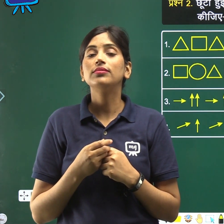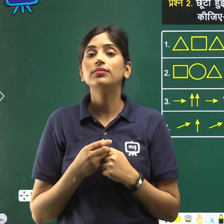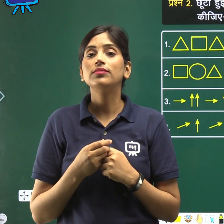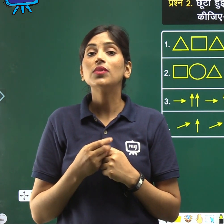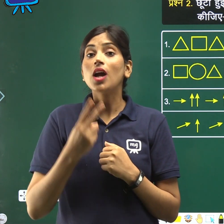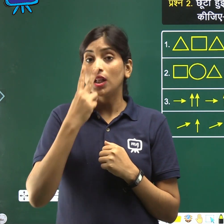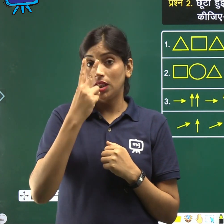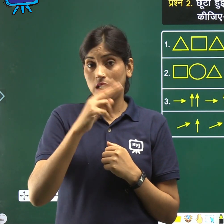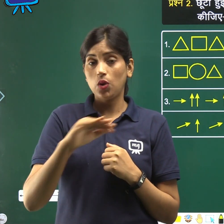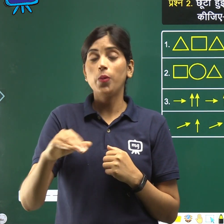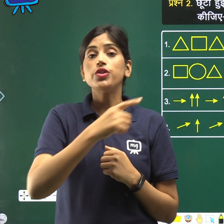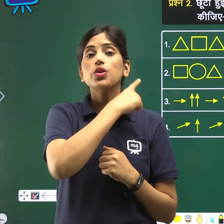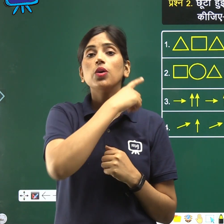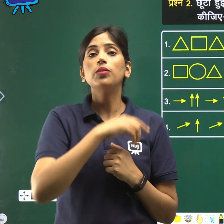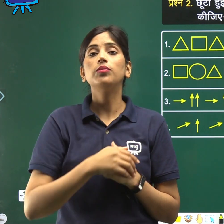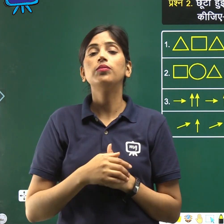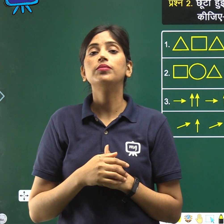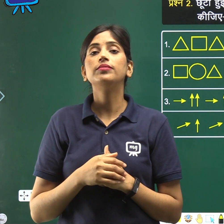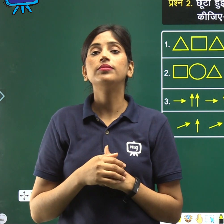देखो बच्चों,